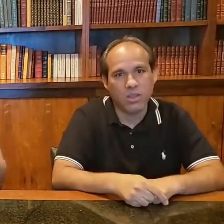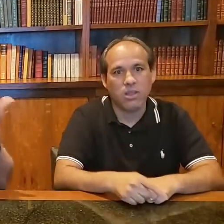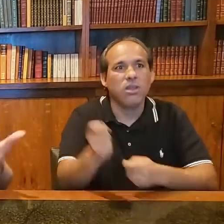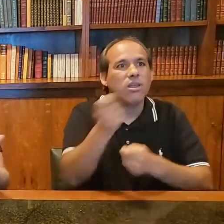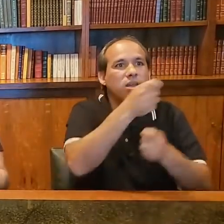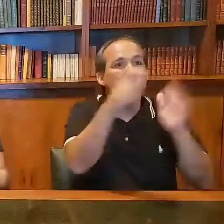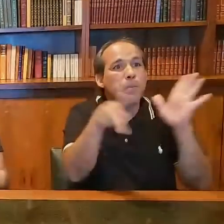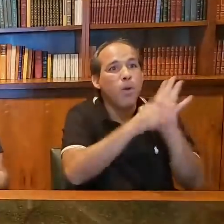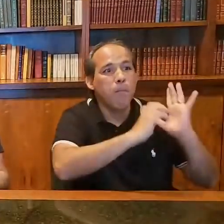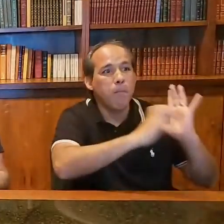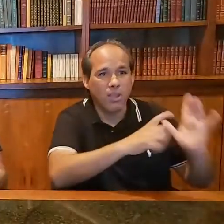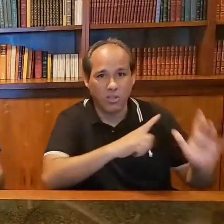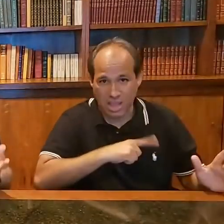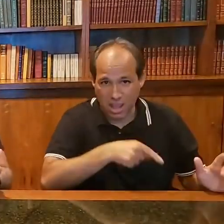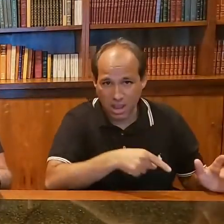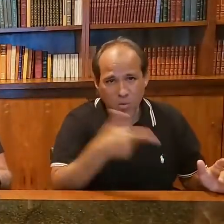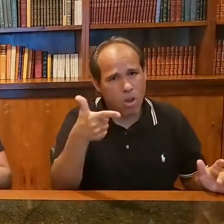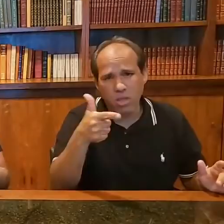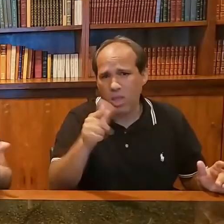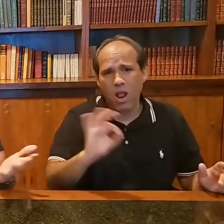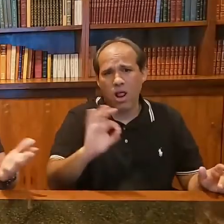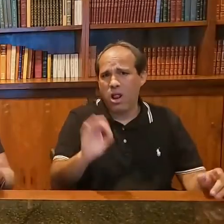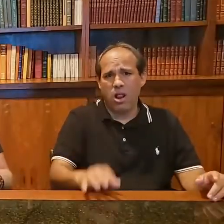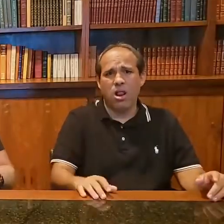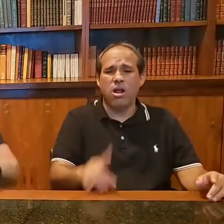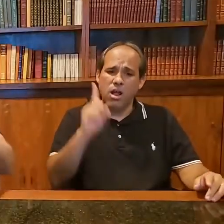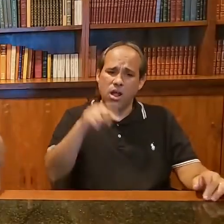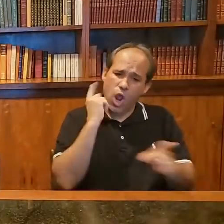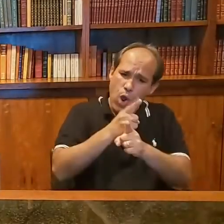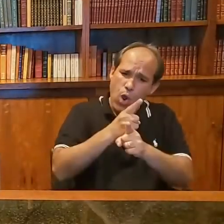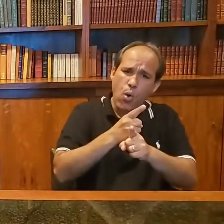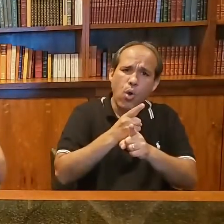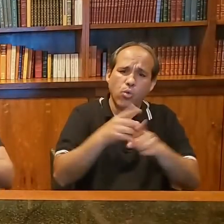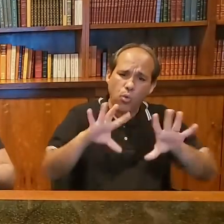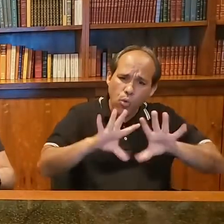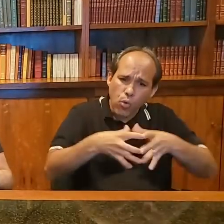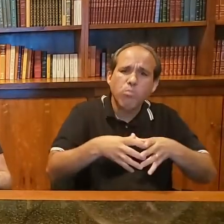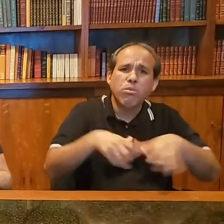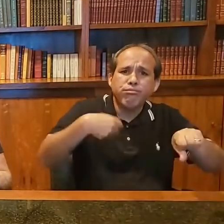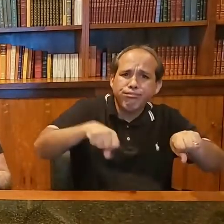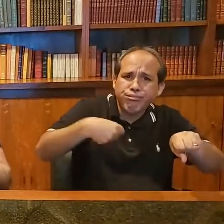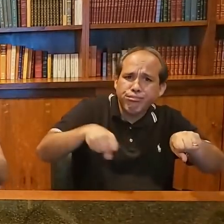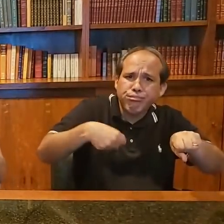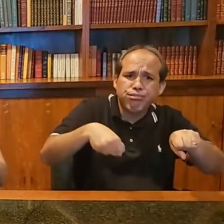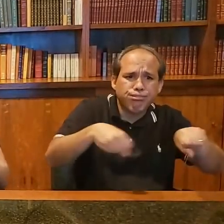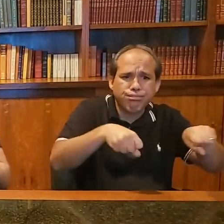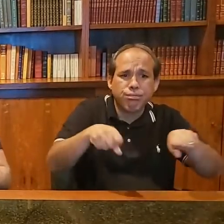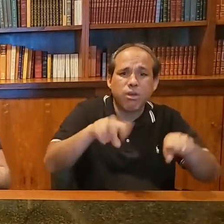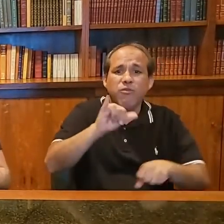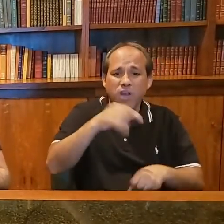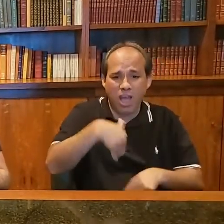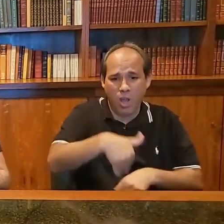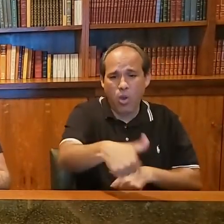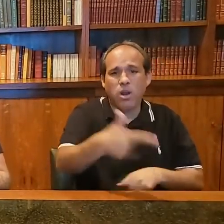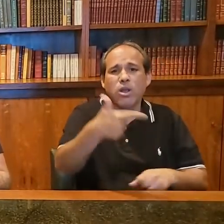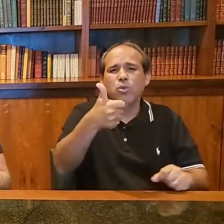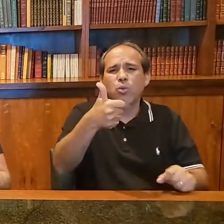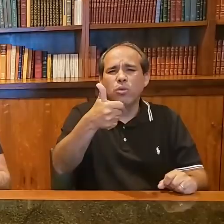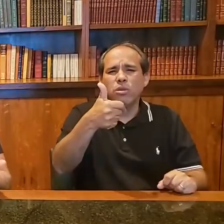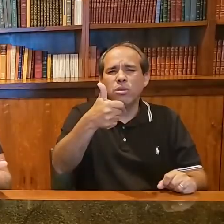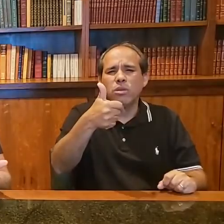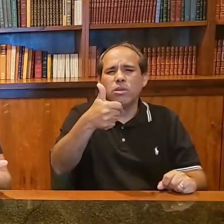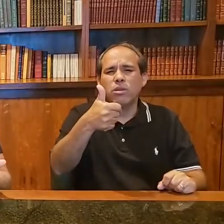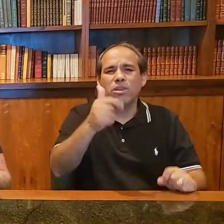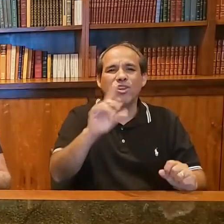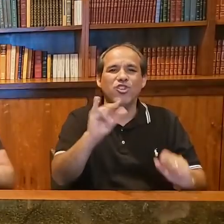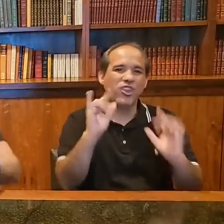de partido político? Nada. O encontro de motociclistas, como vai acontecer agora, com toda a certeza, dia 12,